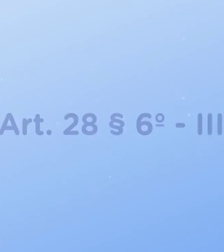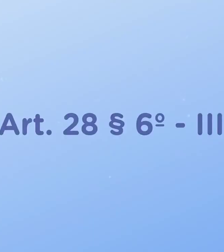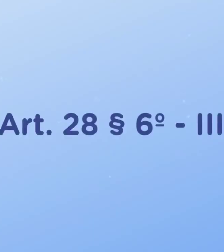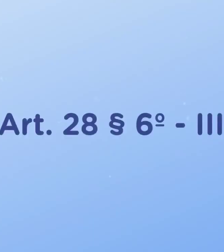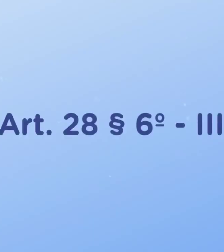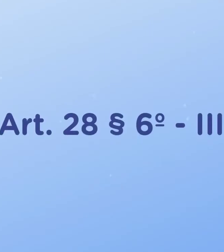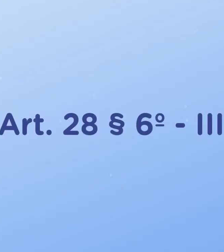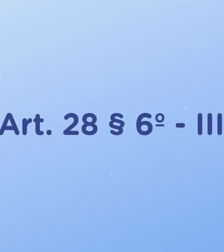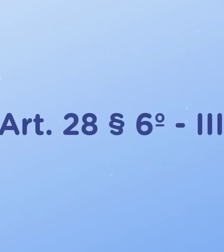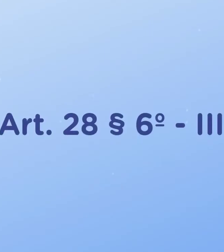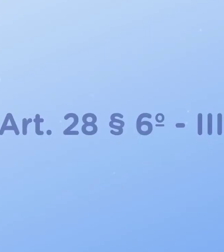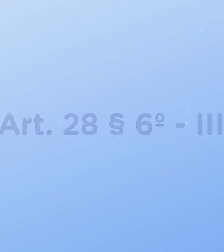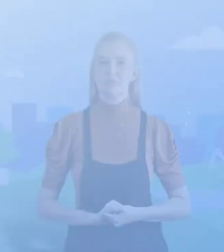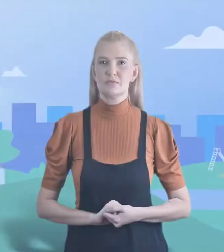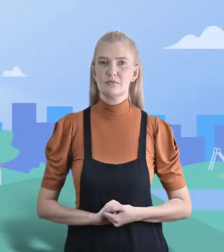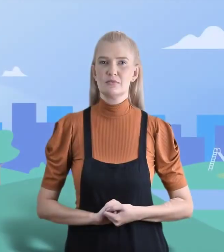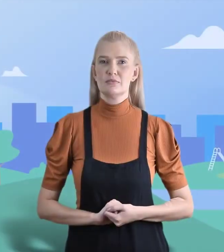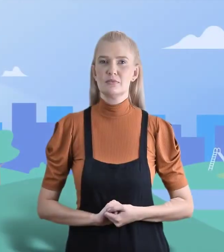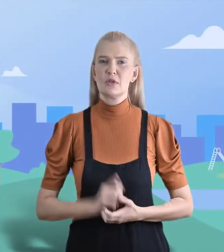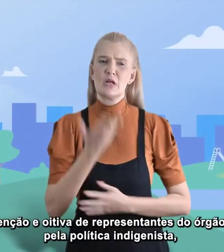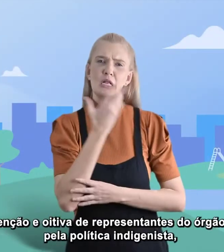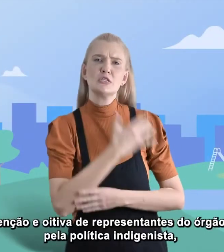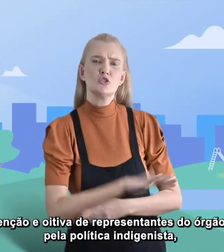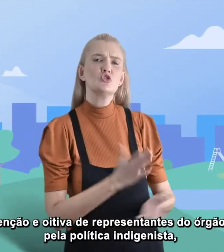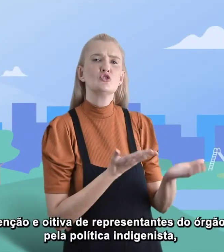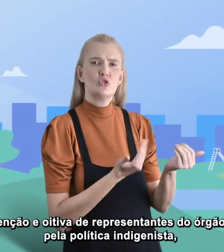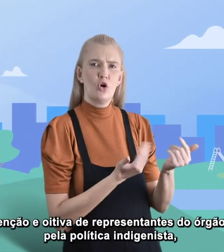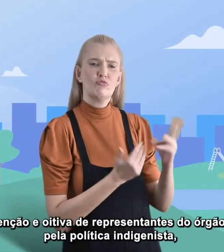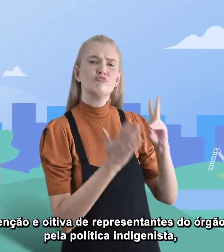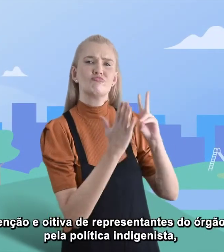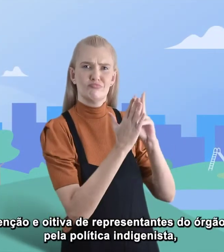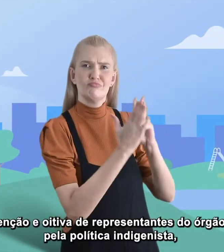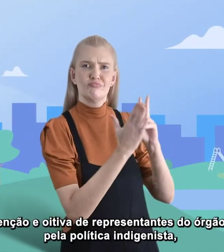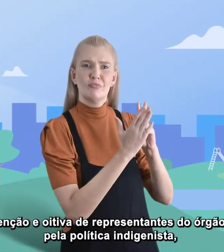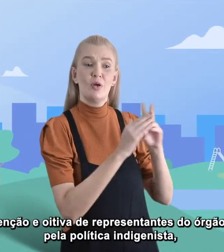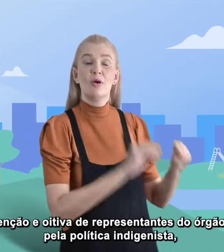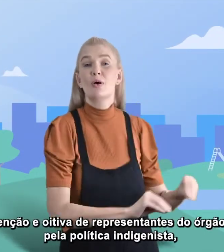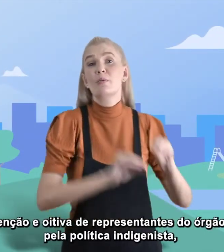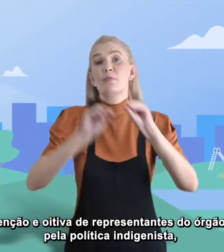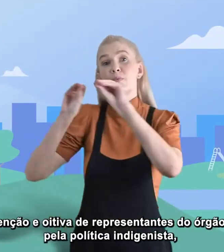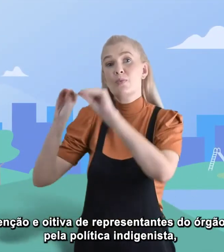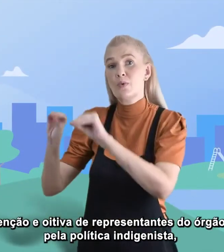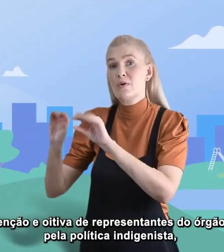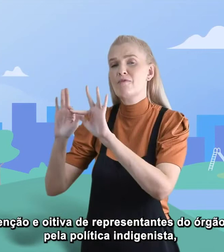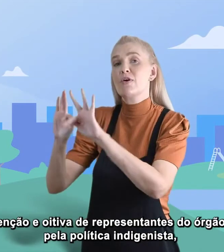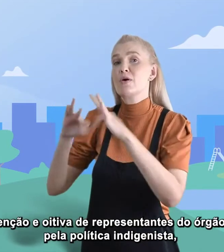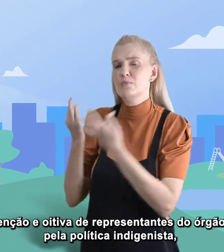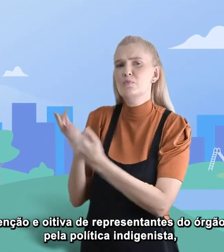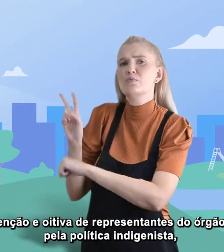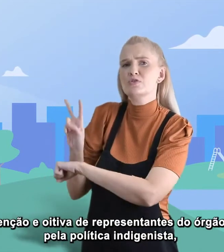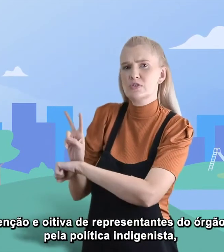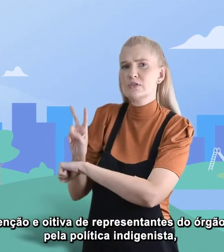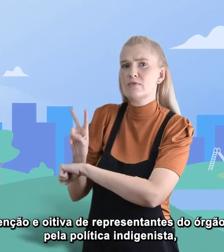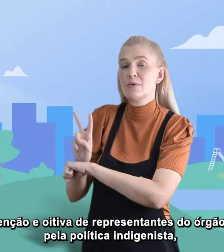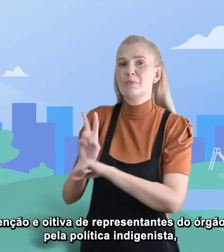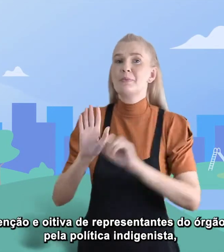Artigo 28, parágrafo 6º, inciso 3º. A intervenção e oitiva de representantes do órgão